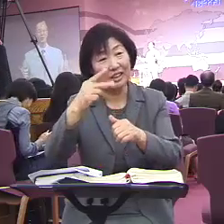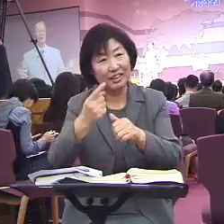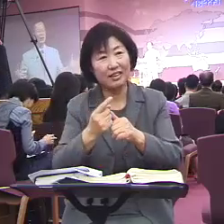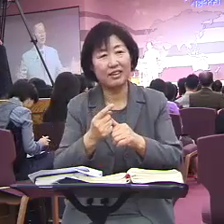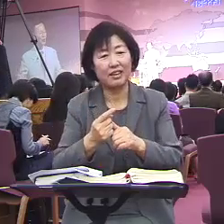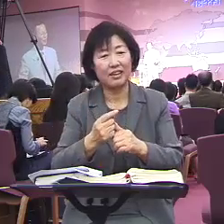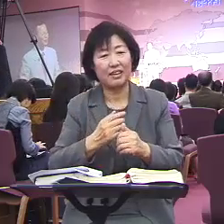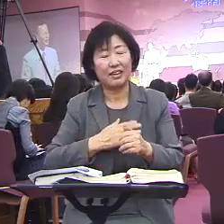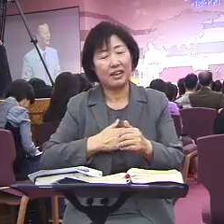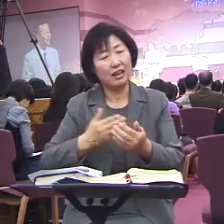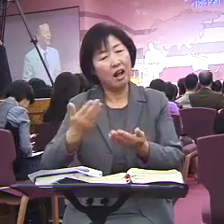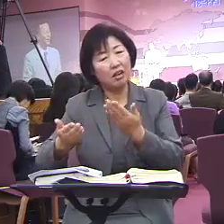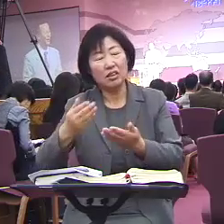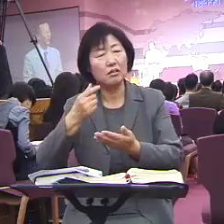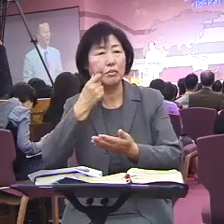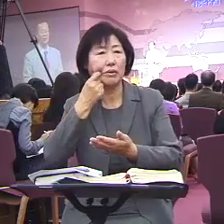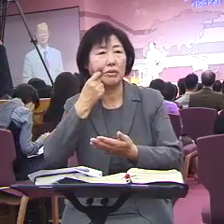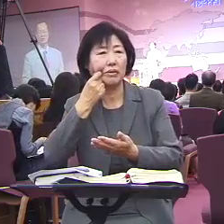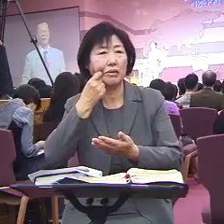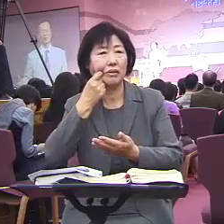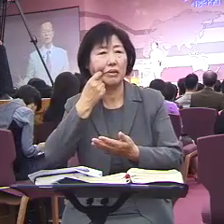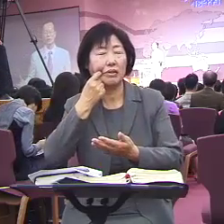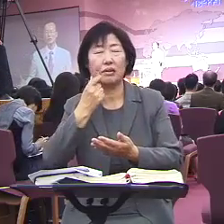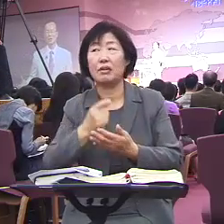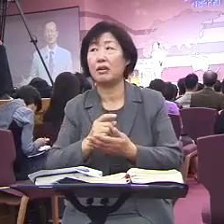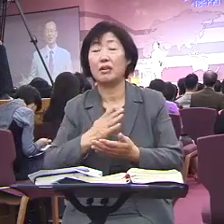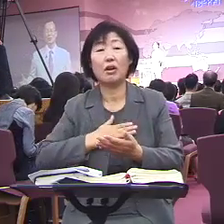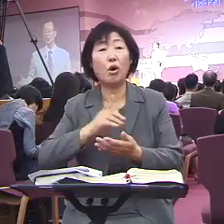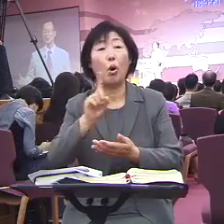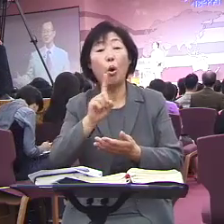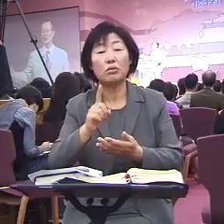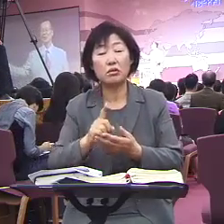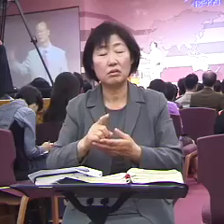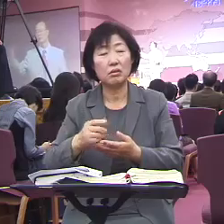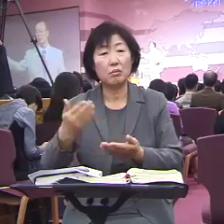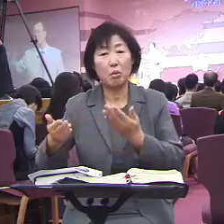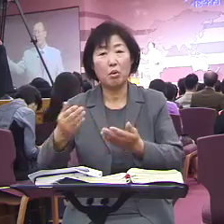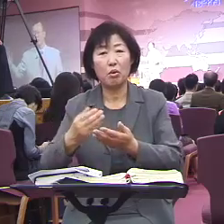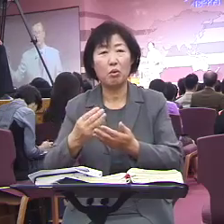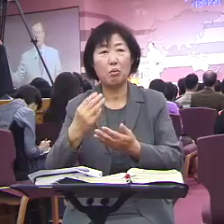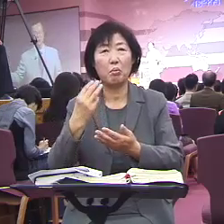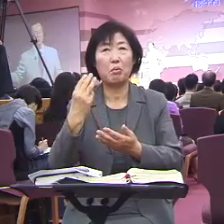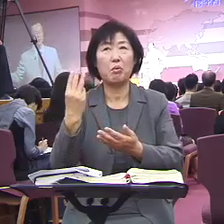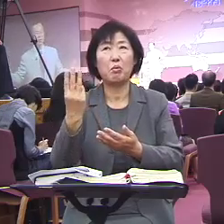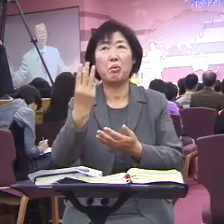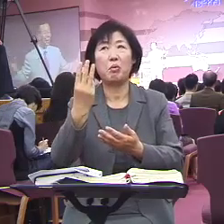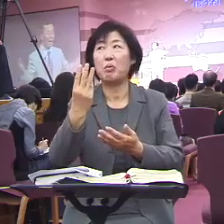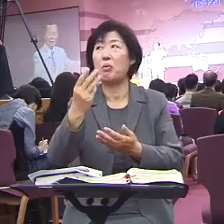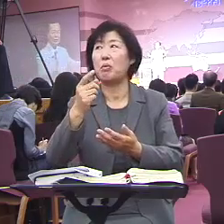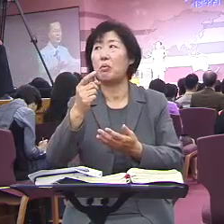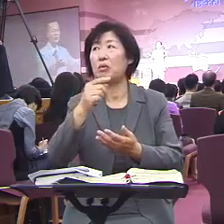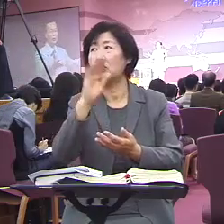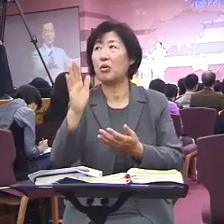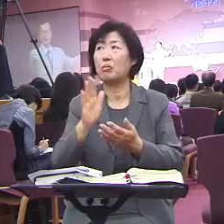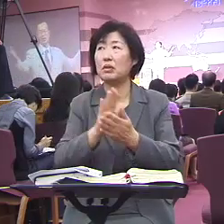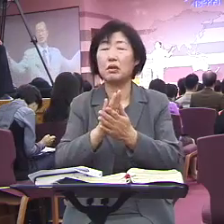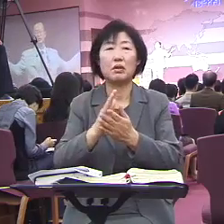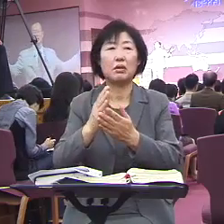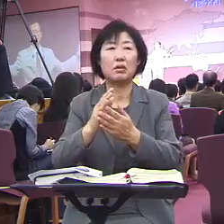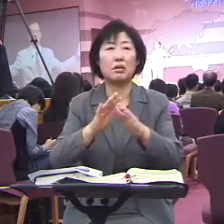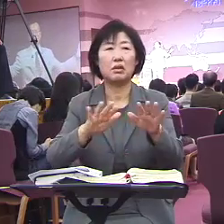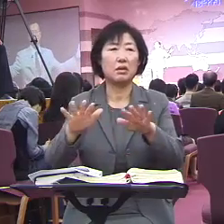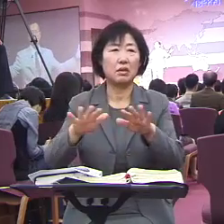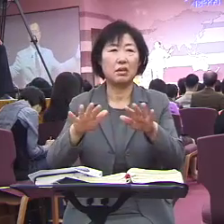내가 컨트롤할 수 없는 월스트리트 내가 어떻게 컨트롤합니까? 월스트리트 한번 흔들리니까 우리 다 같이 온